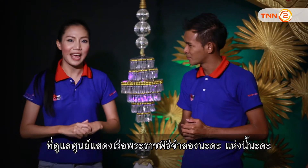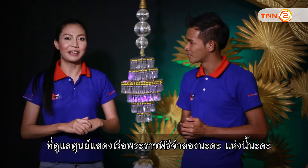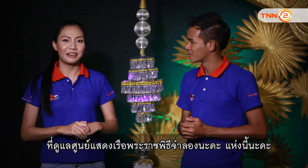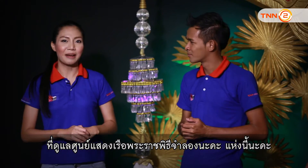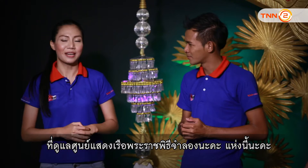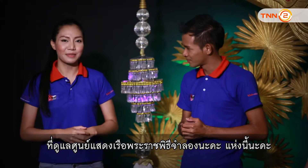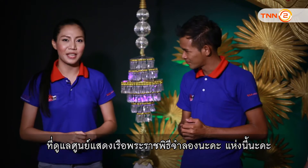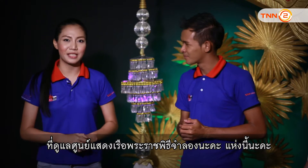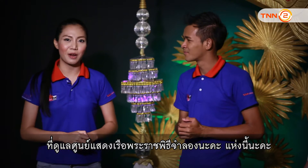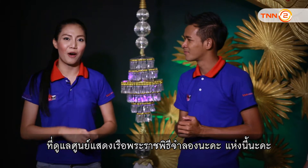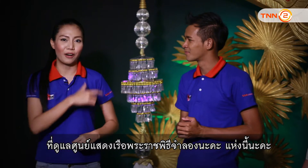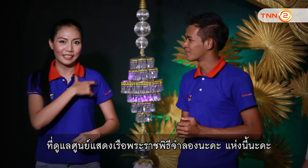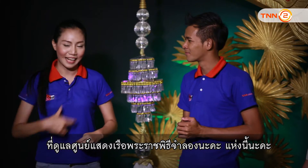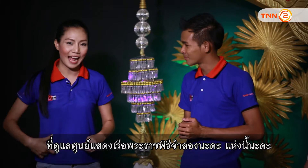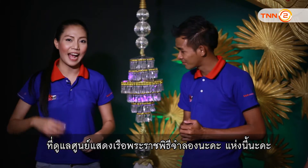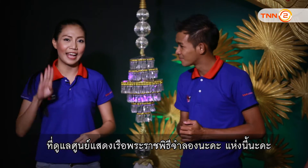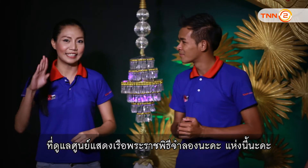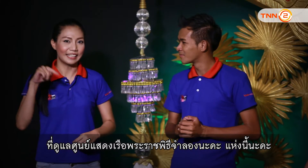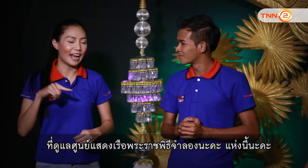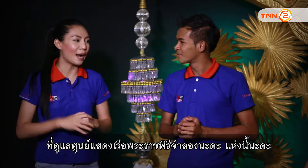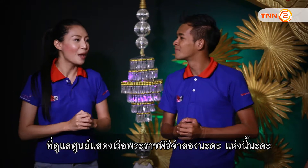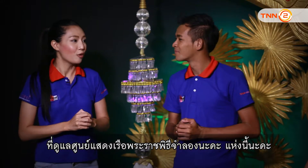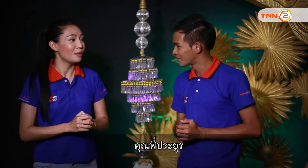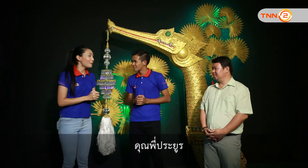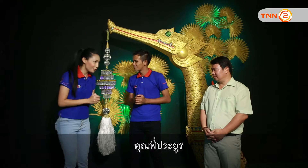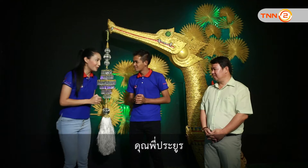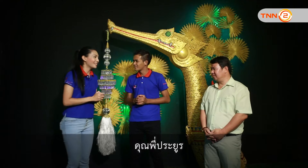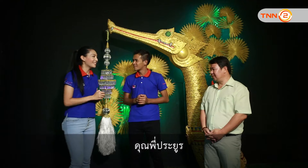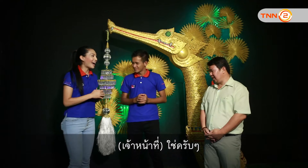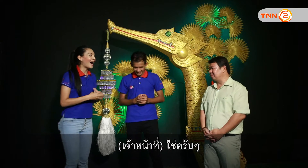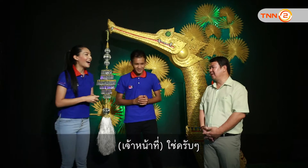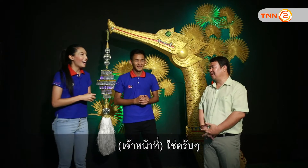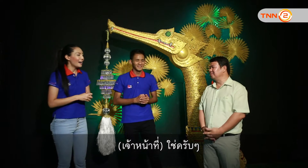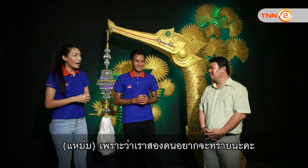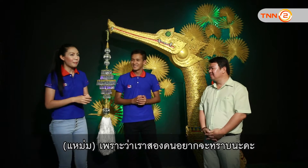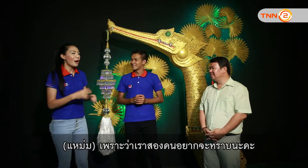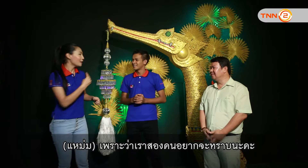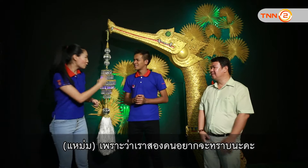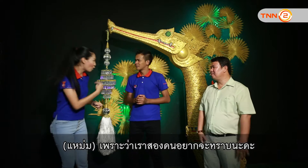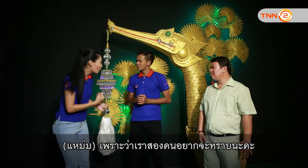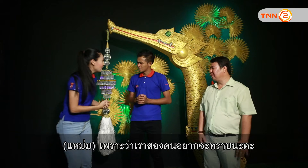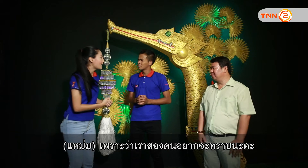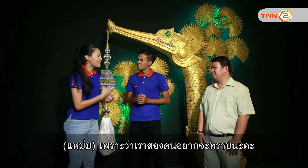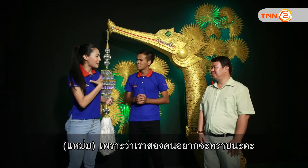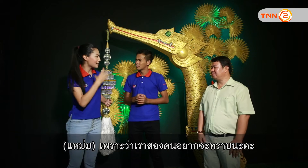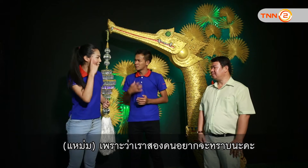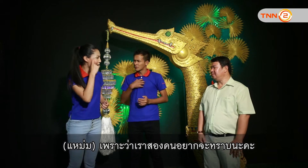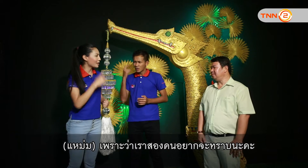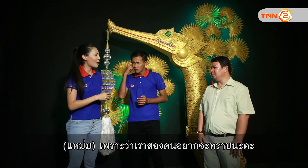งเรือพระราชพิธีจำลองนะคะแห่งนี้นะคะคุณพี่ประยูน ใช่ครับใช่ครับ ค่ะเพราะว่าเราสองคนเนี่ยอยากจะทราบนะคะว่า